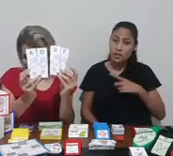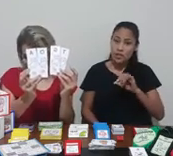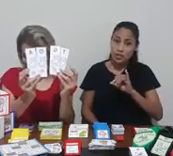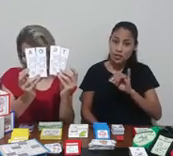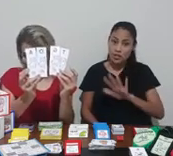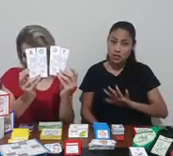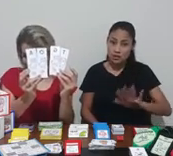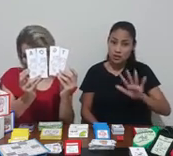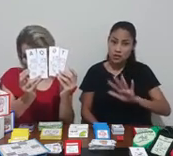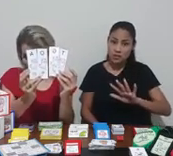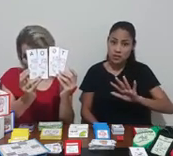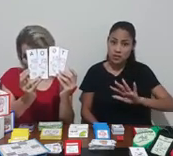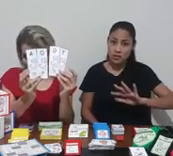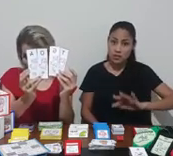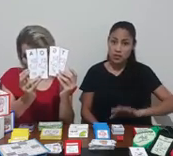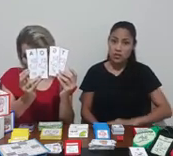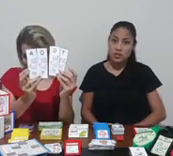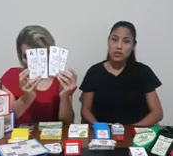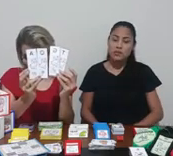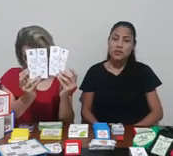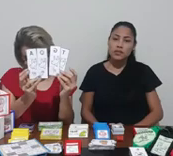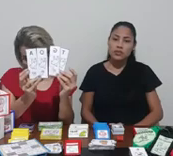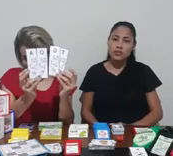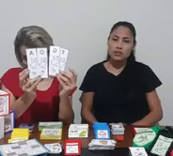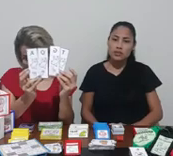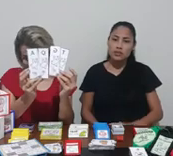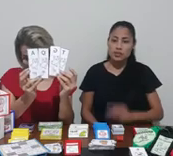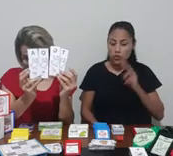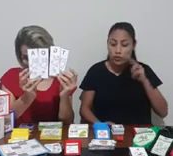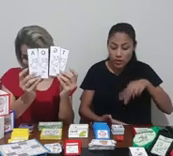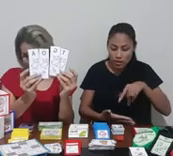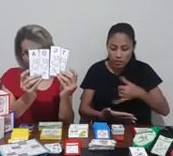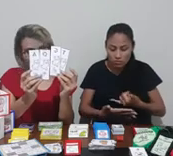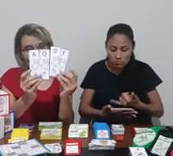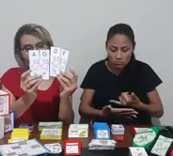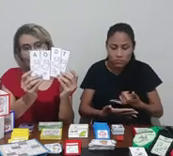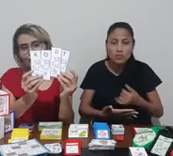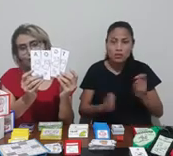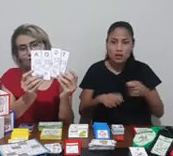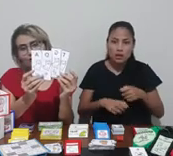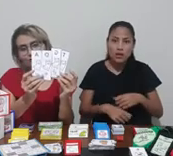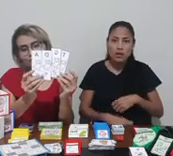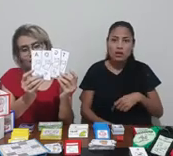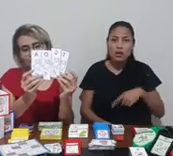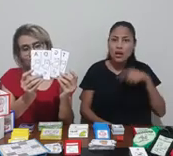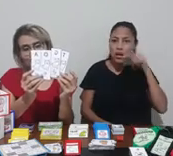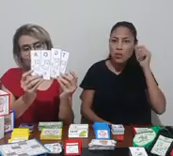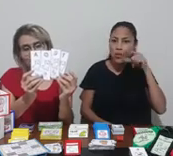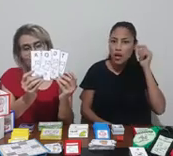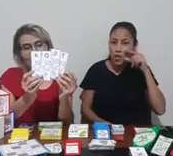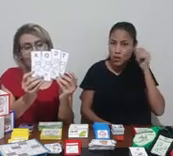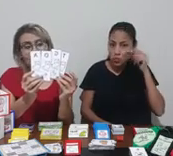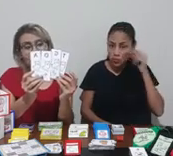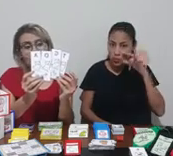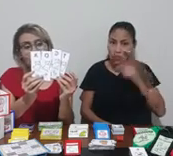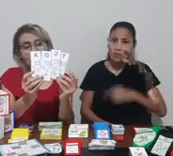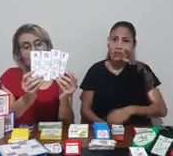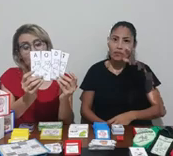eu acredito que todos estão vendo aí, ó, eu tô vendo aqui, tá dando para ver. É um gato, tá?